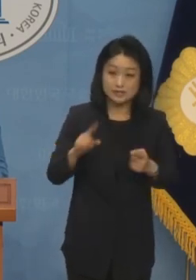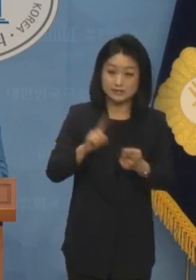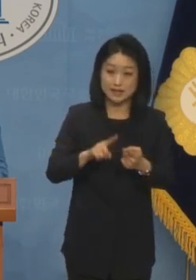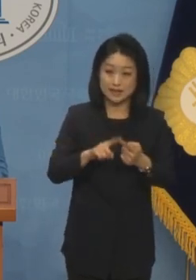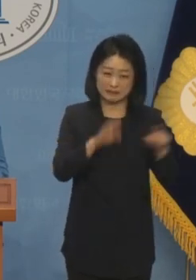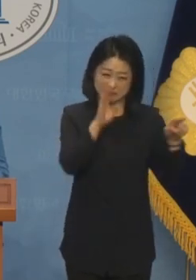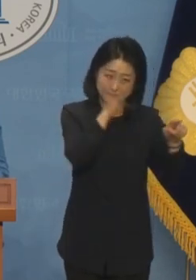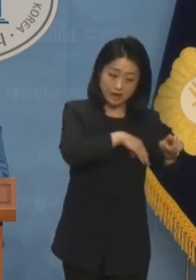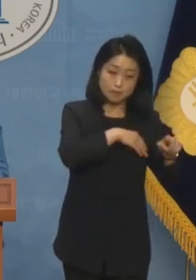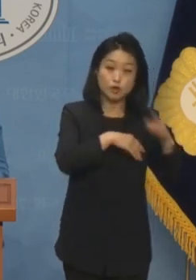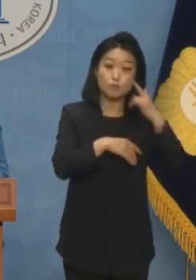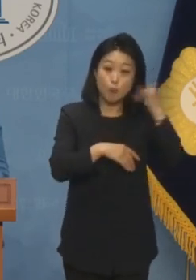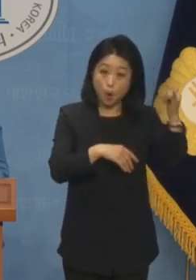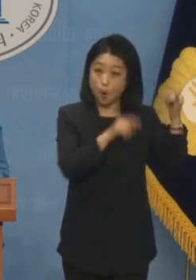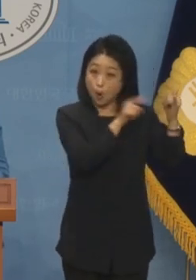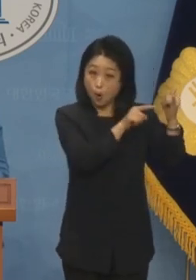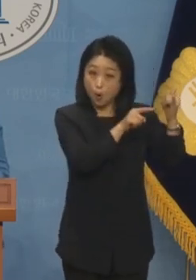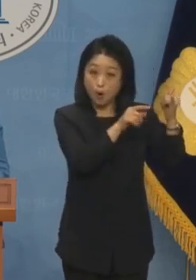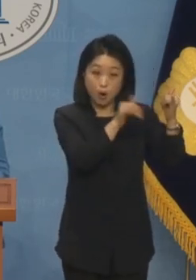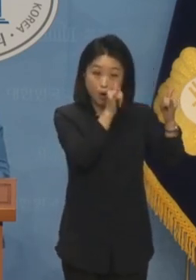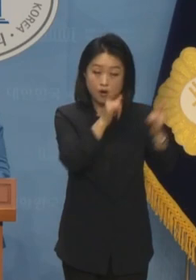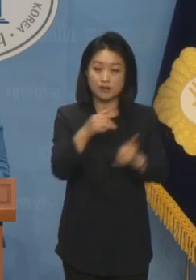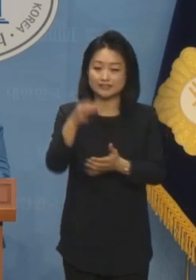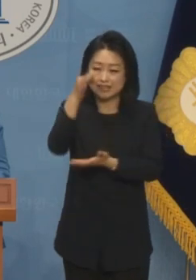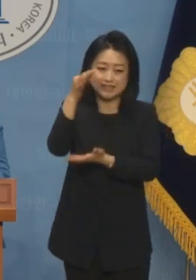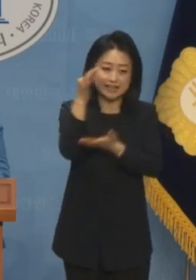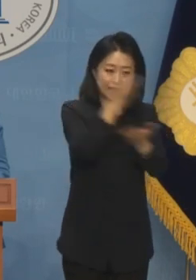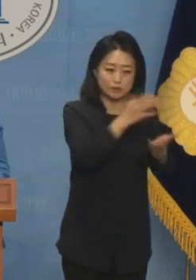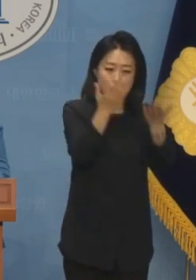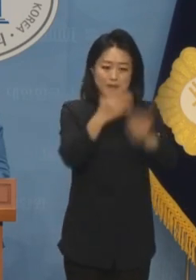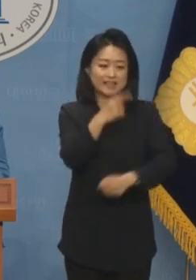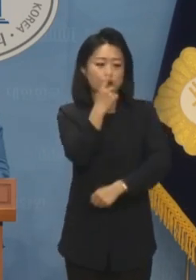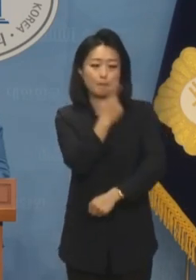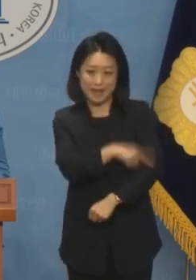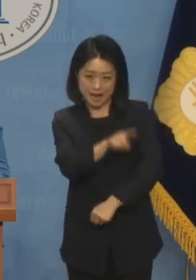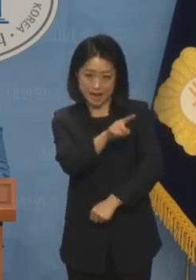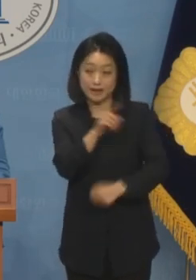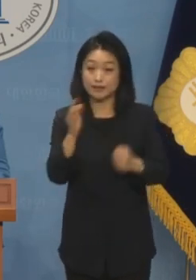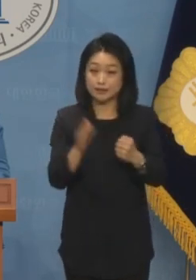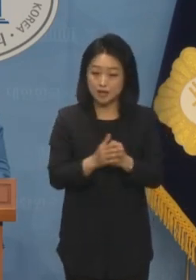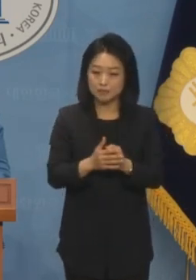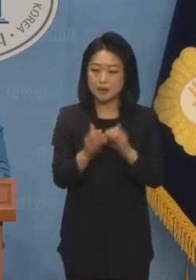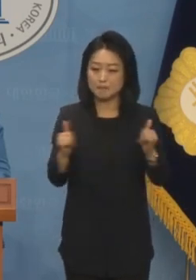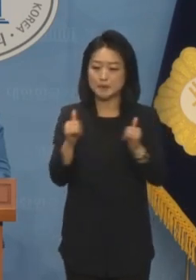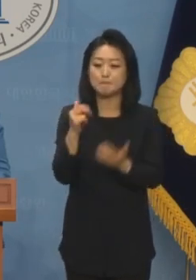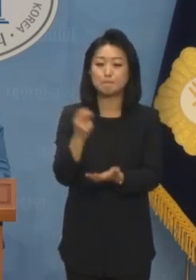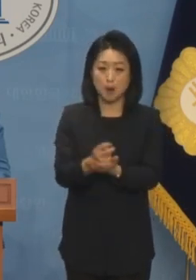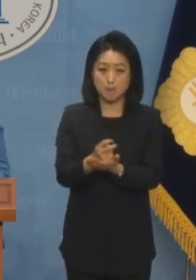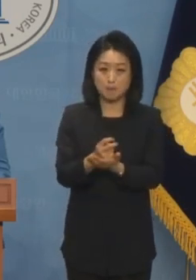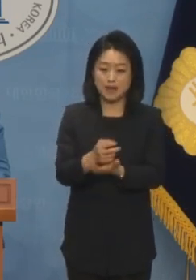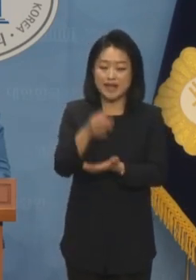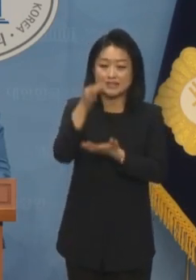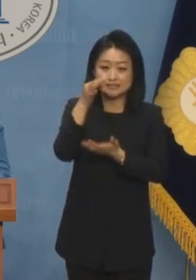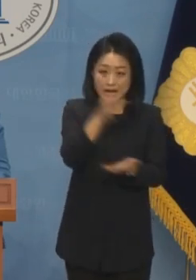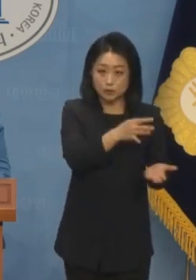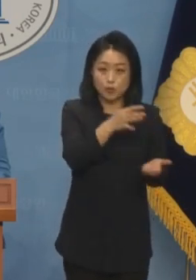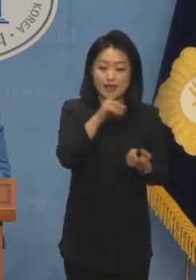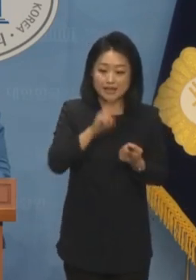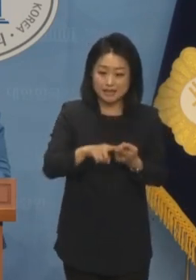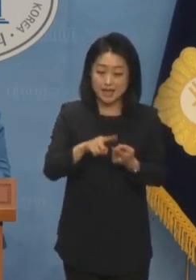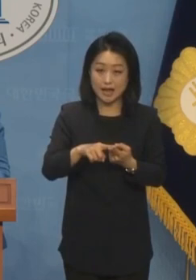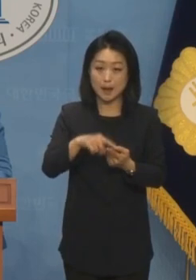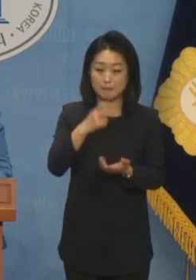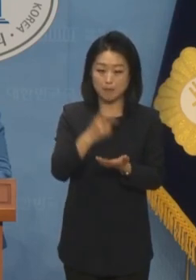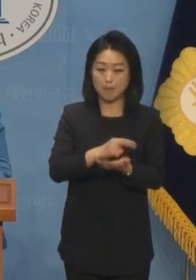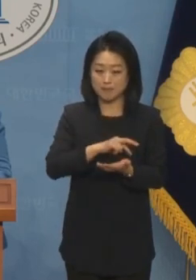폐륜적인 일들을 했을 때는 상속받을 자격이 없다. 그러니 민법, 상속에 관한 민법을